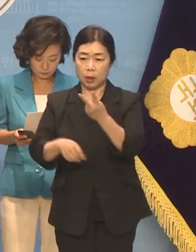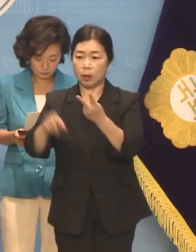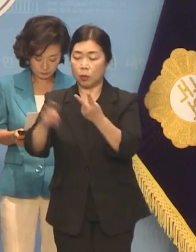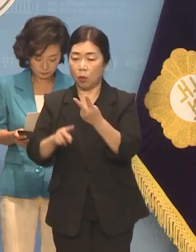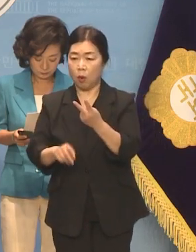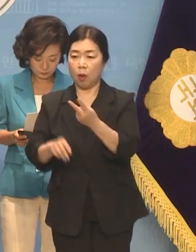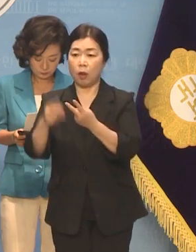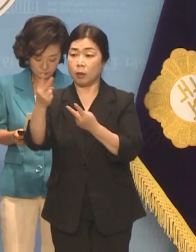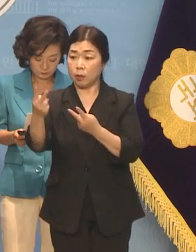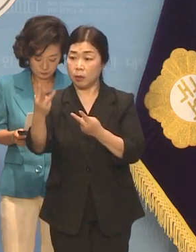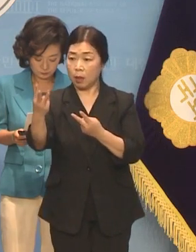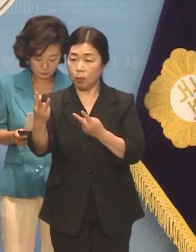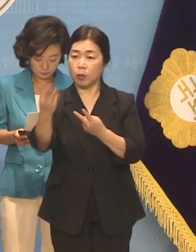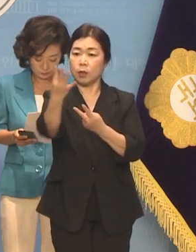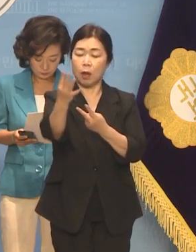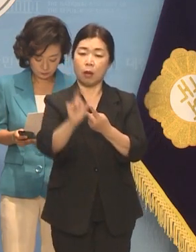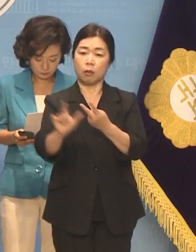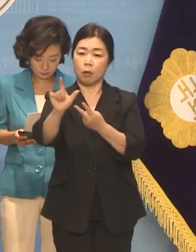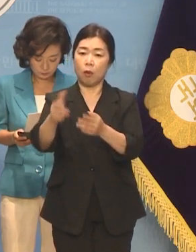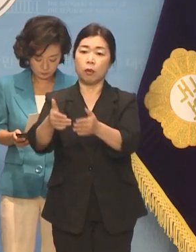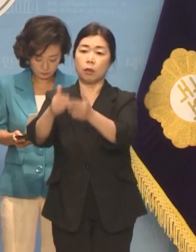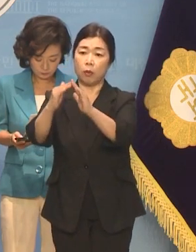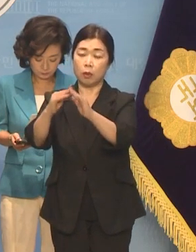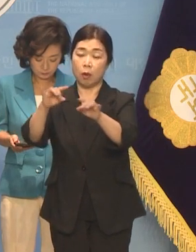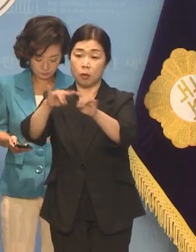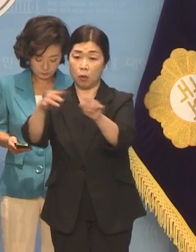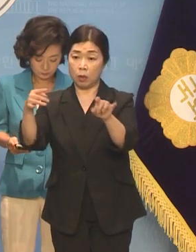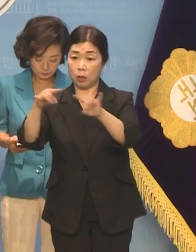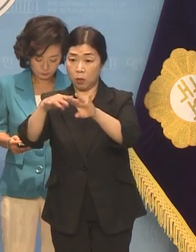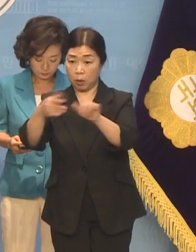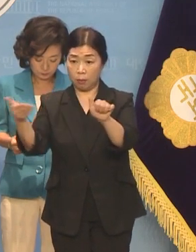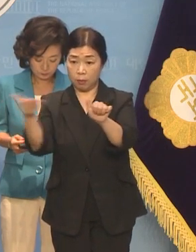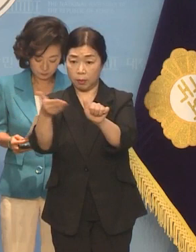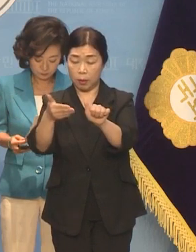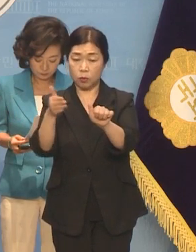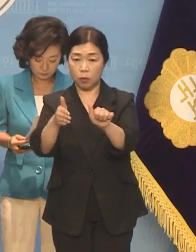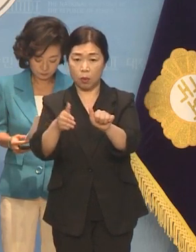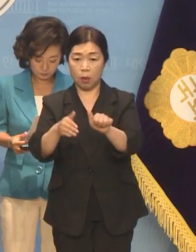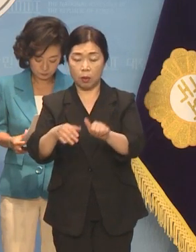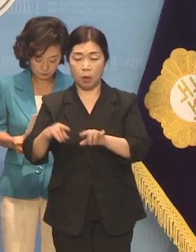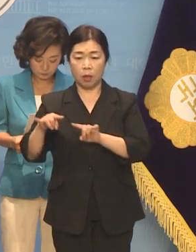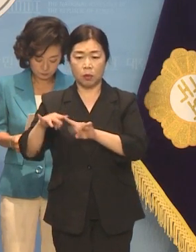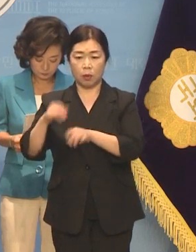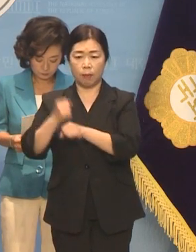추가 건설해서 여유전력을 장거리